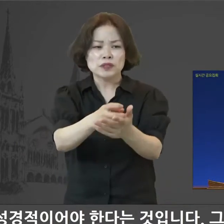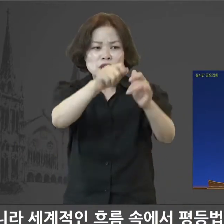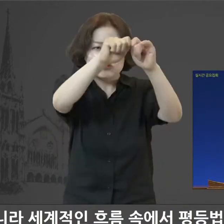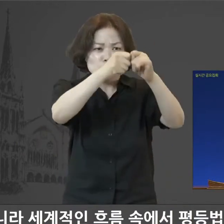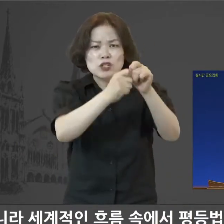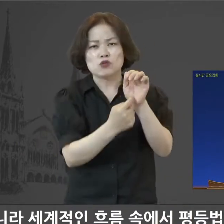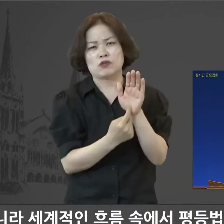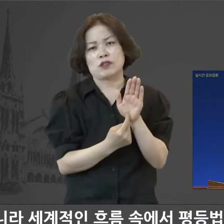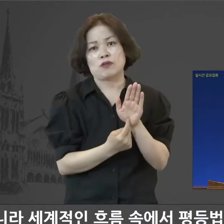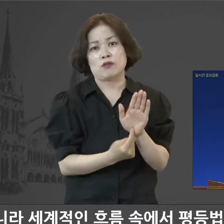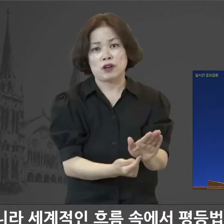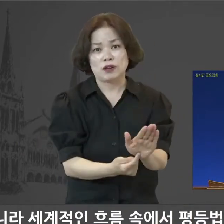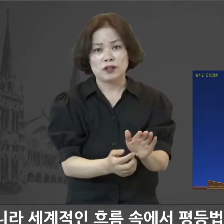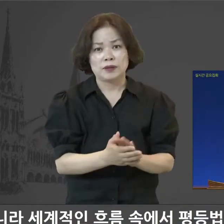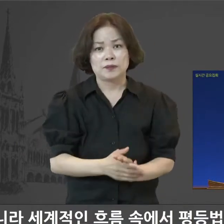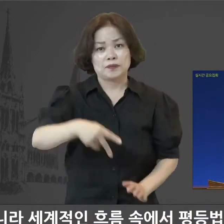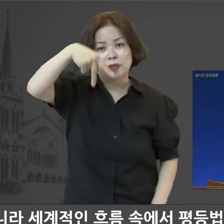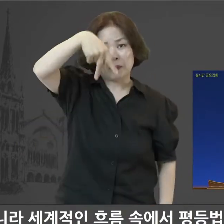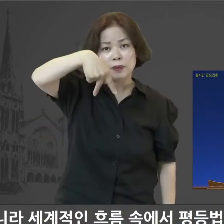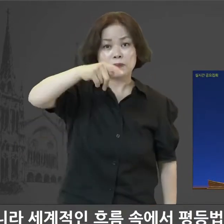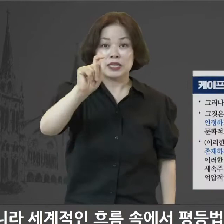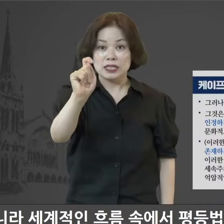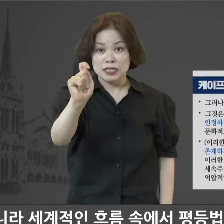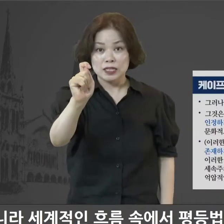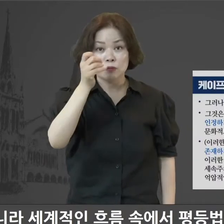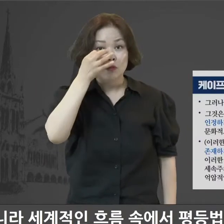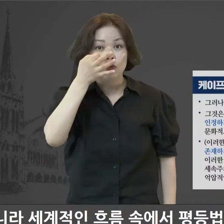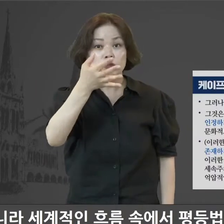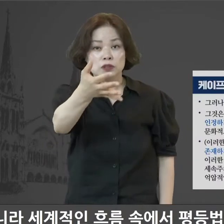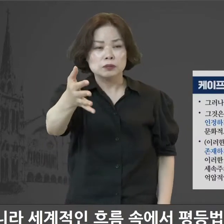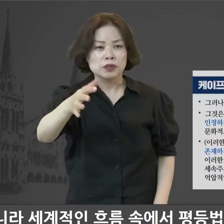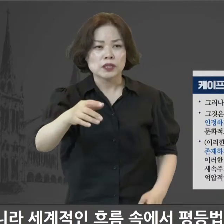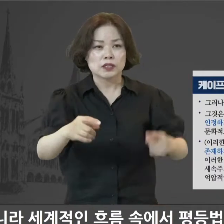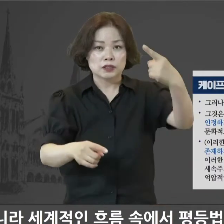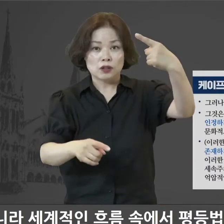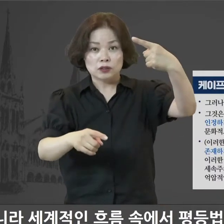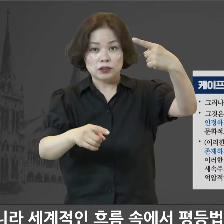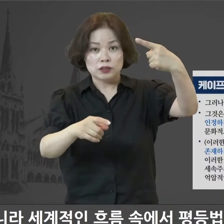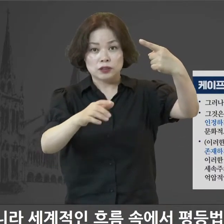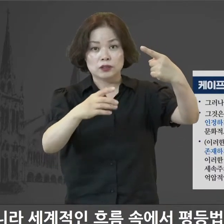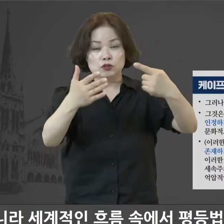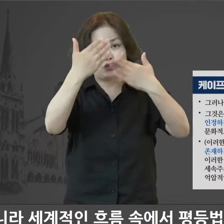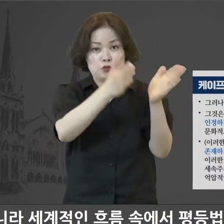그래서 PPT 띄워주시면 제가 첫 장을 이걸 준비했어요.